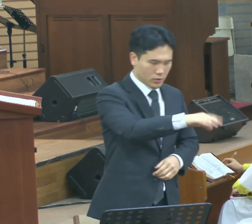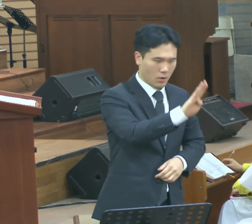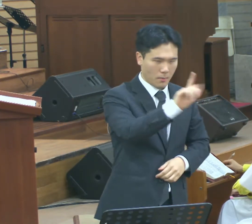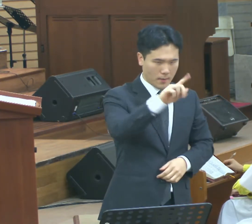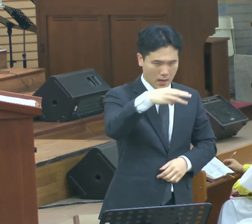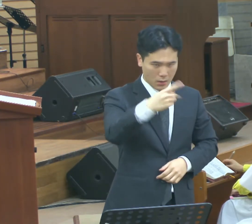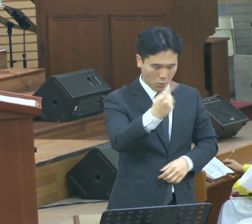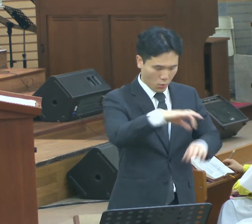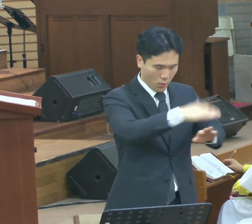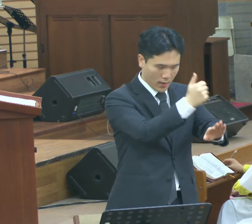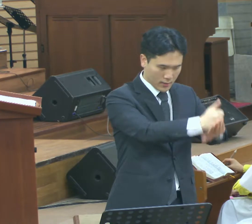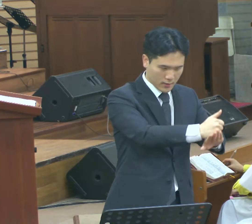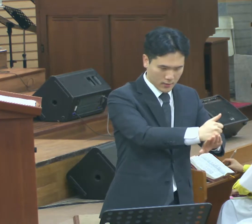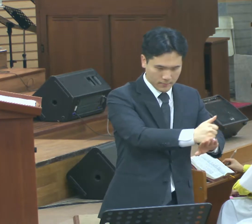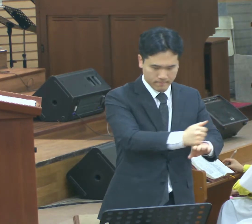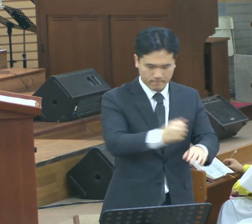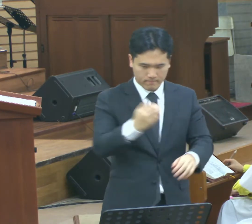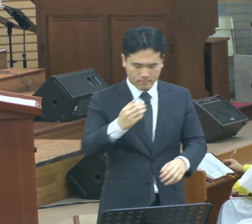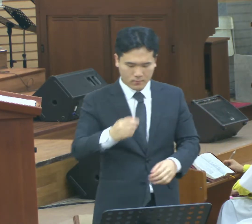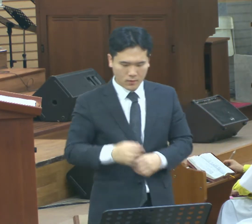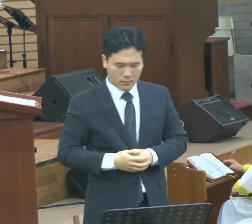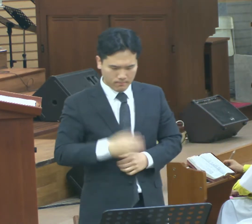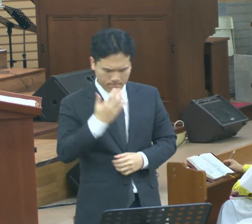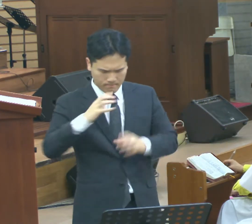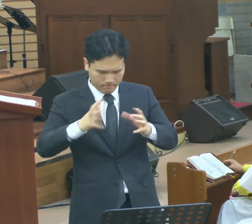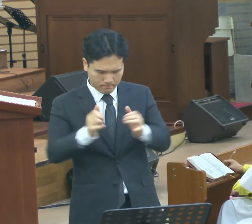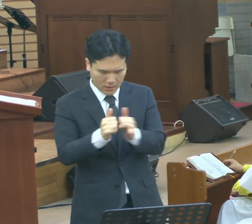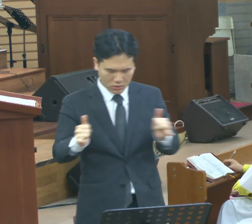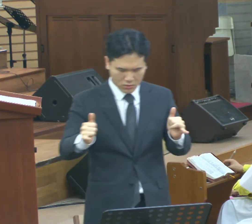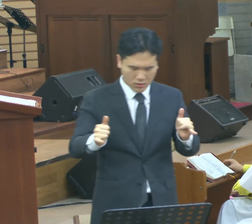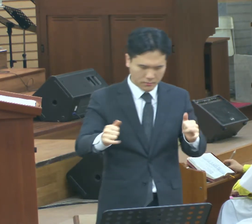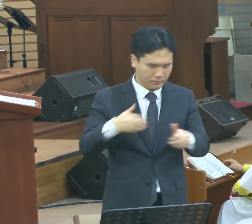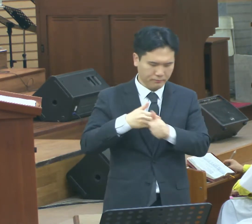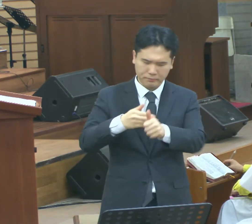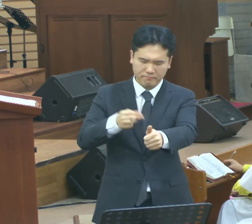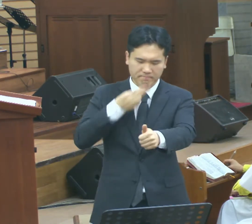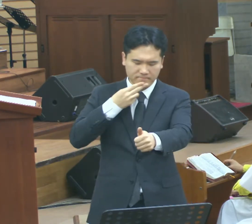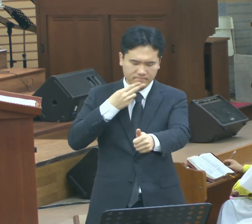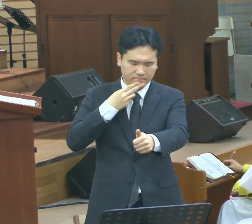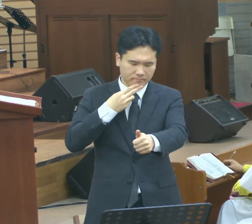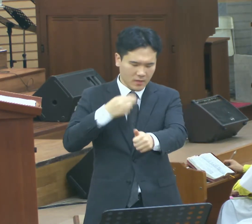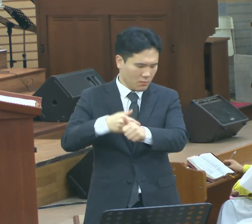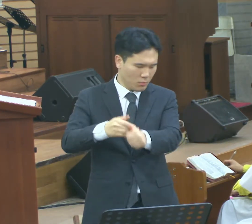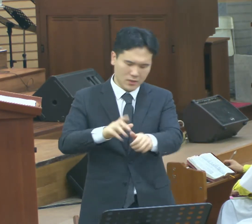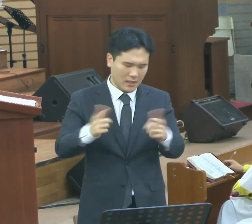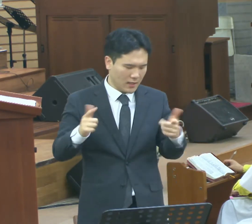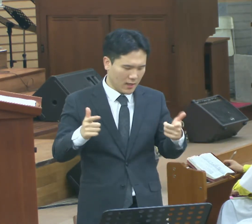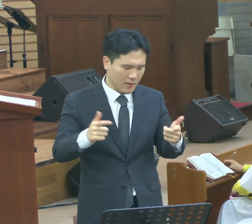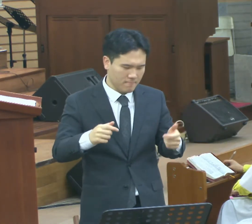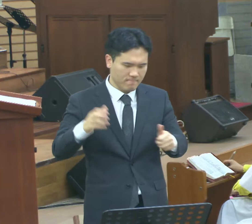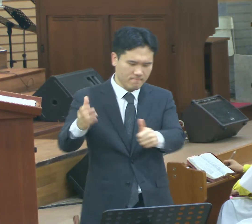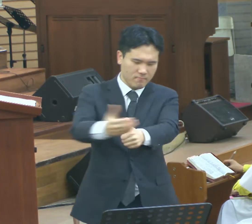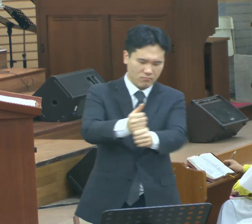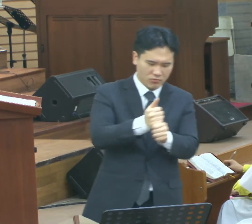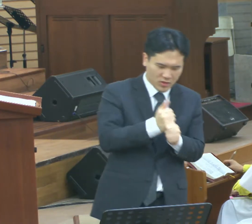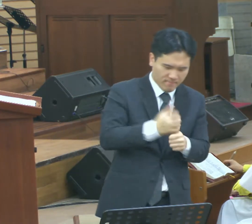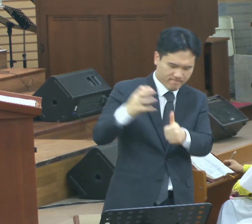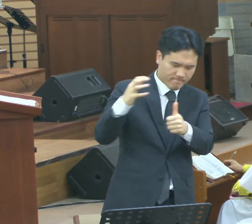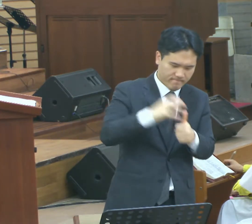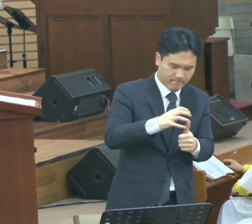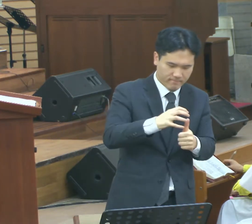재앙이 와서 초토화되면서 하나님 영광이 애굽에 쫙 퍼지잖아요. 하나님이 놀라운 분이야. 함부로 하면 안 돼. 이게 쫙 퍼진